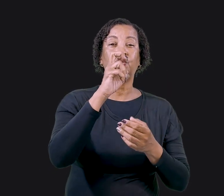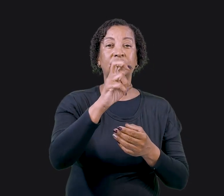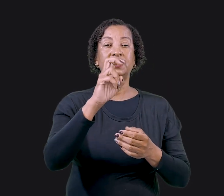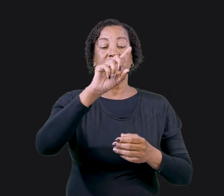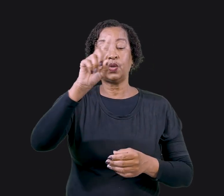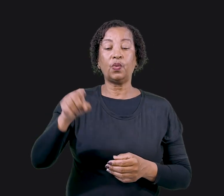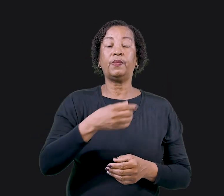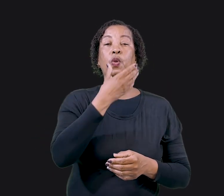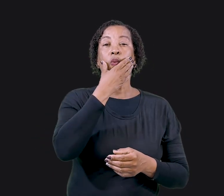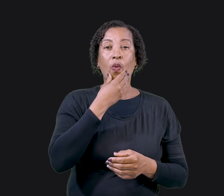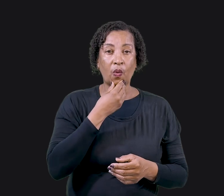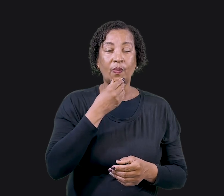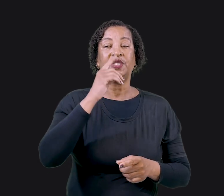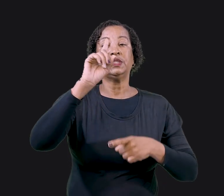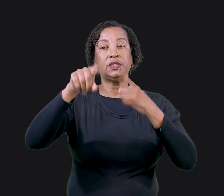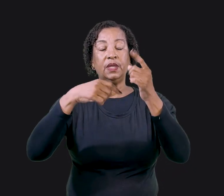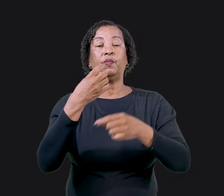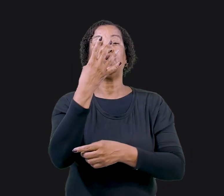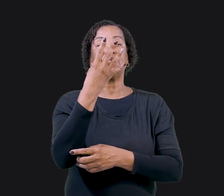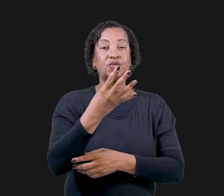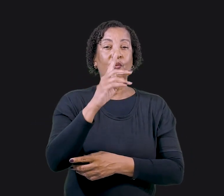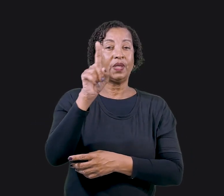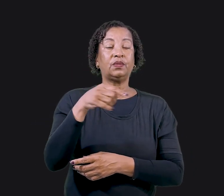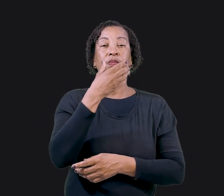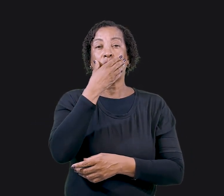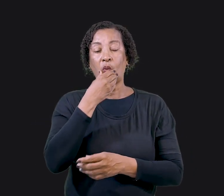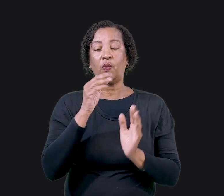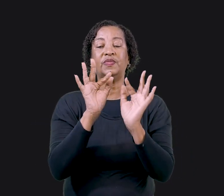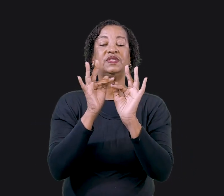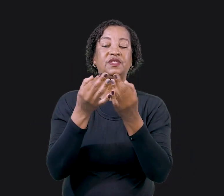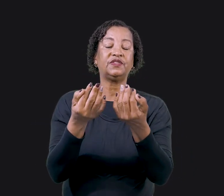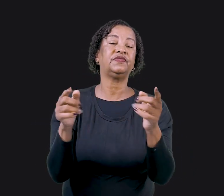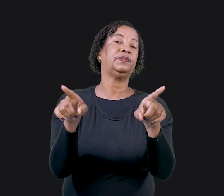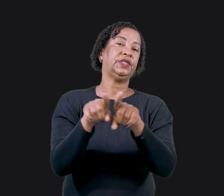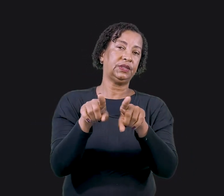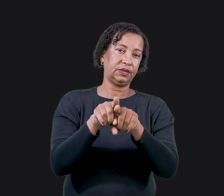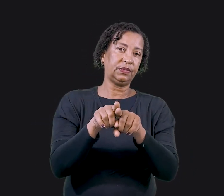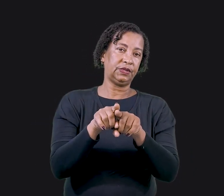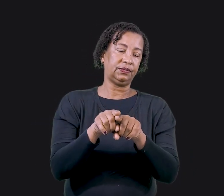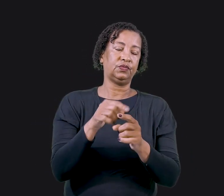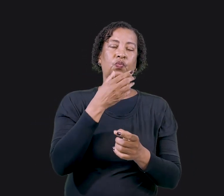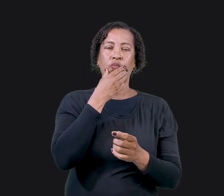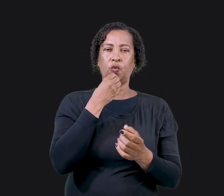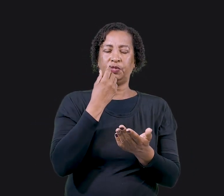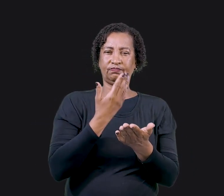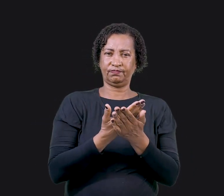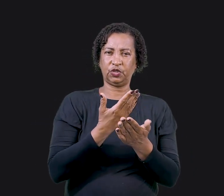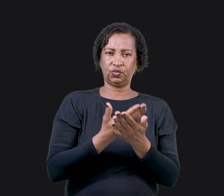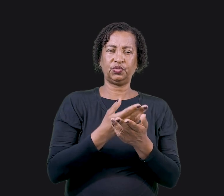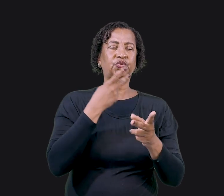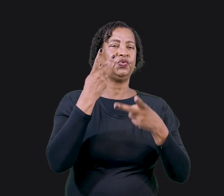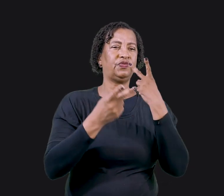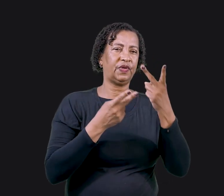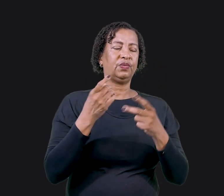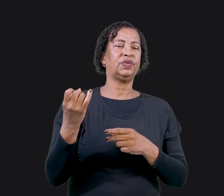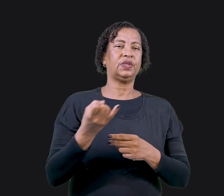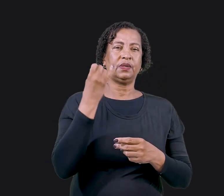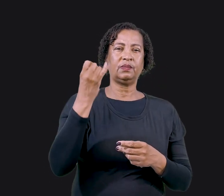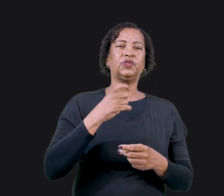segunda vez, Jesus alimentou 4.000 homens e suas famílias. Certo estudioso afirmou que a importância desses milagres está